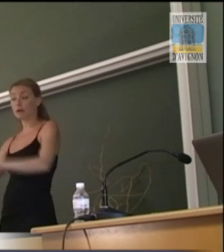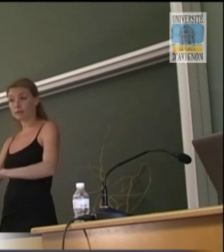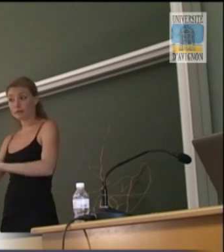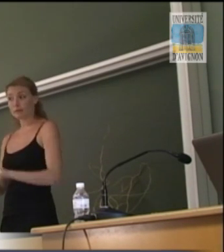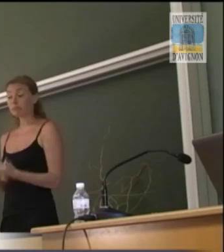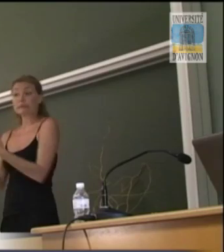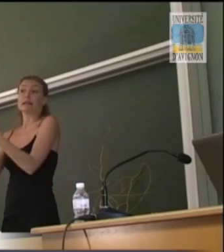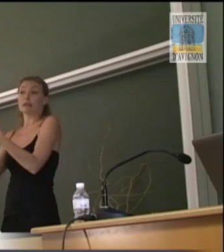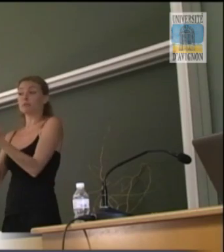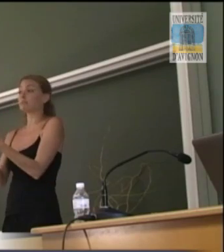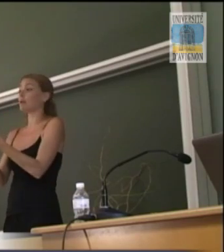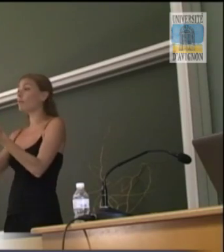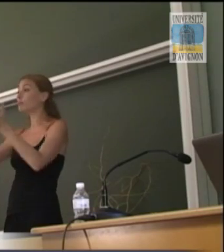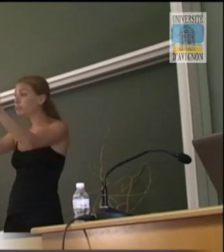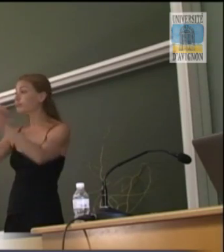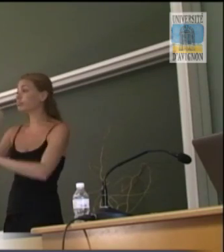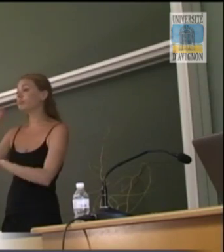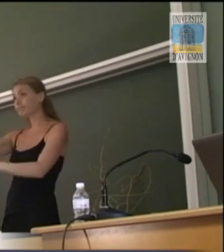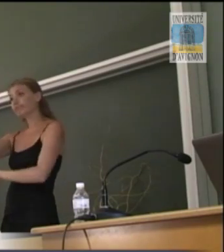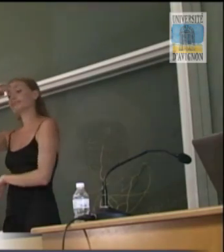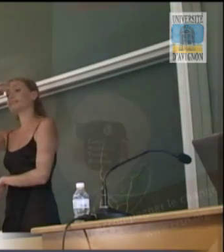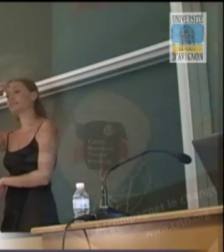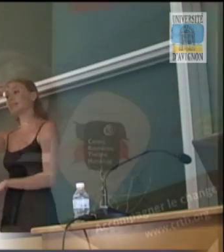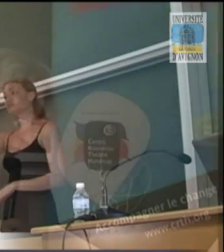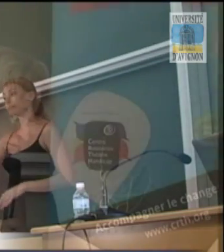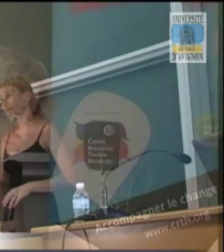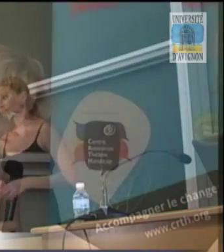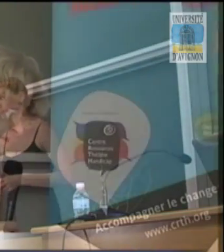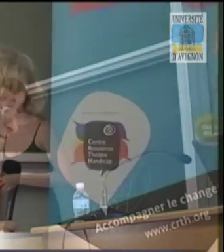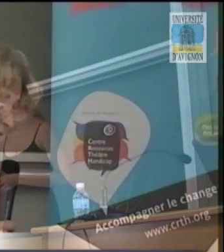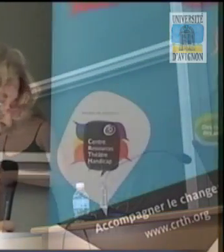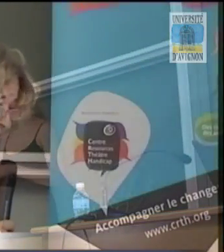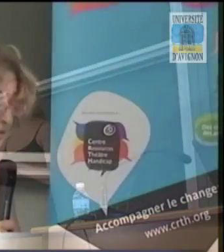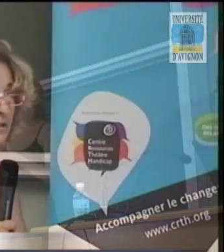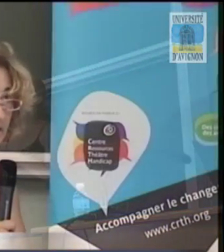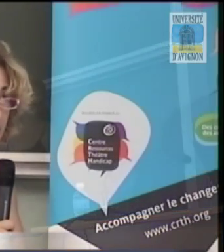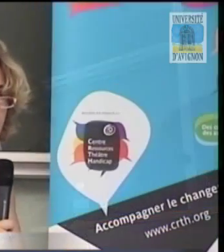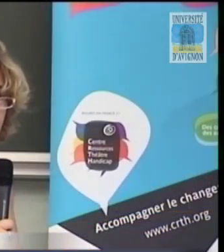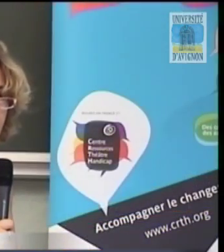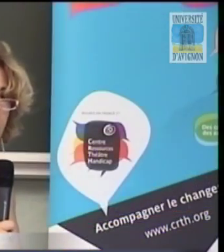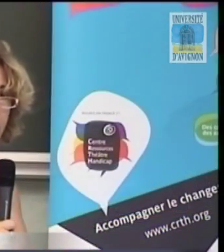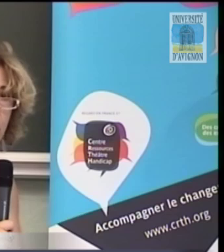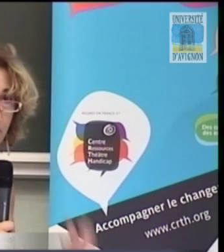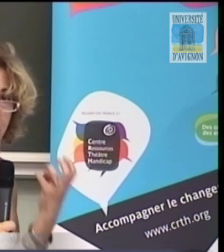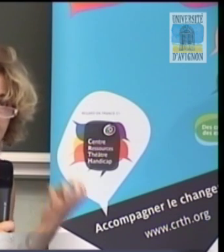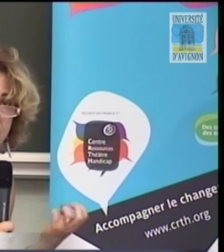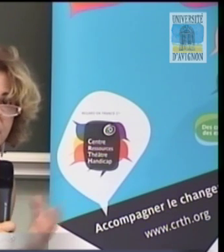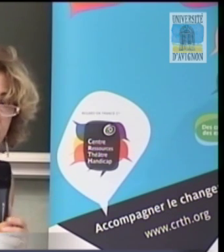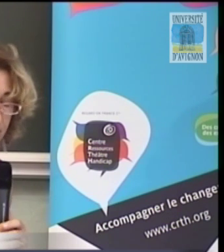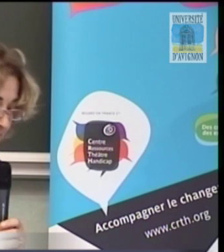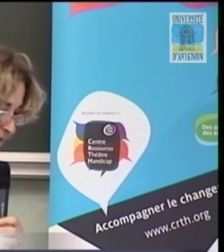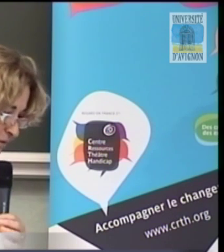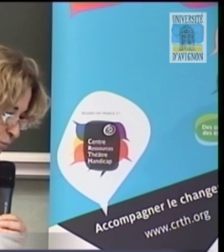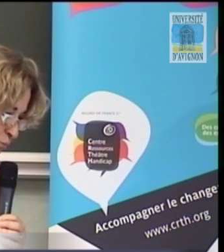Donc c'est ces prises de conscience qu'il faut que chacun, on s'applique à